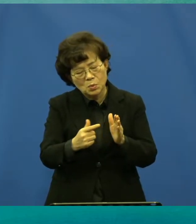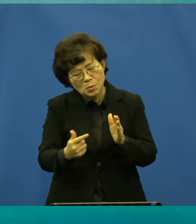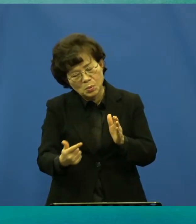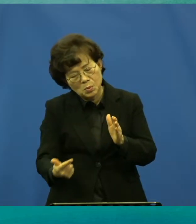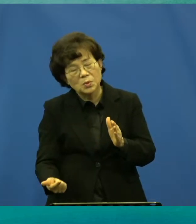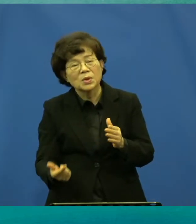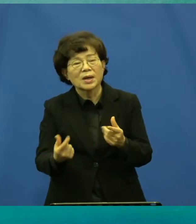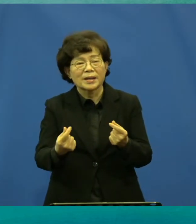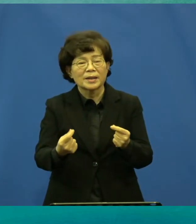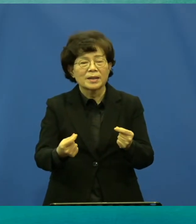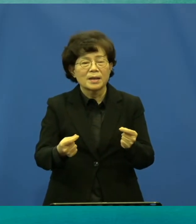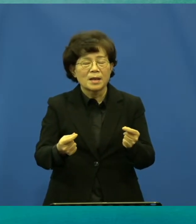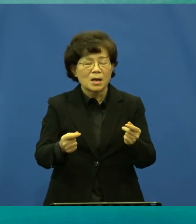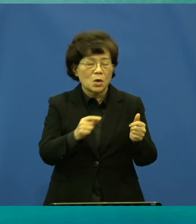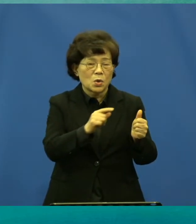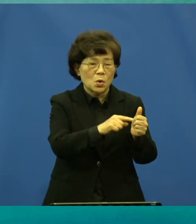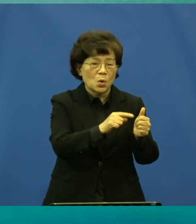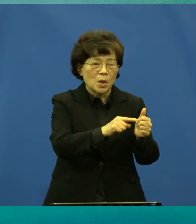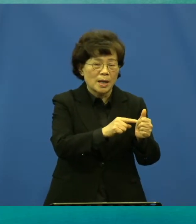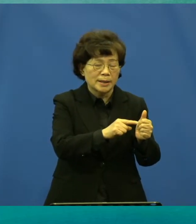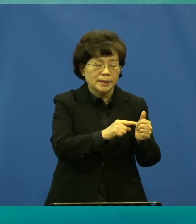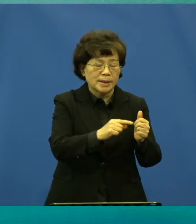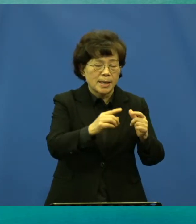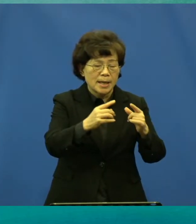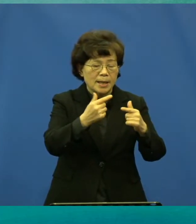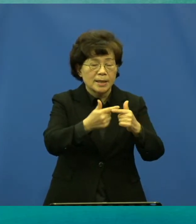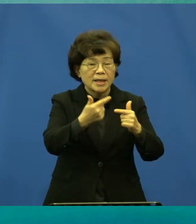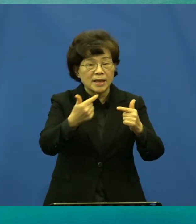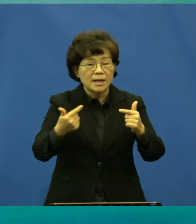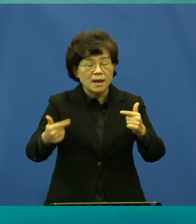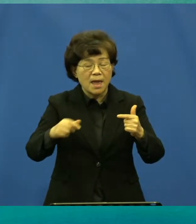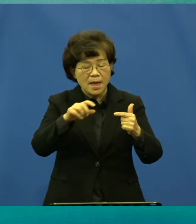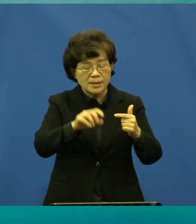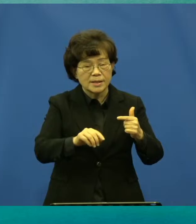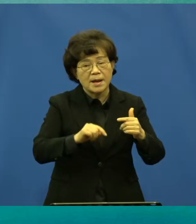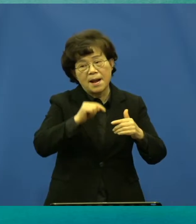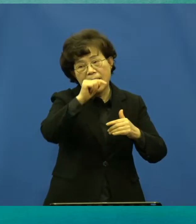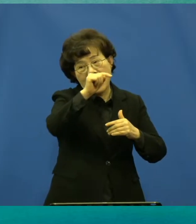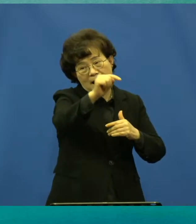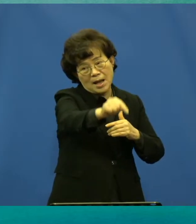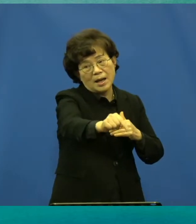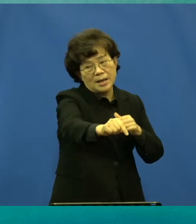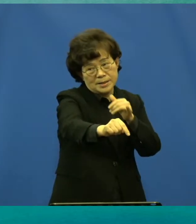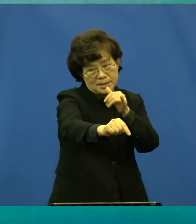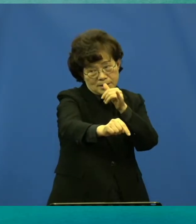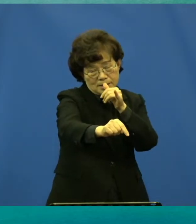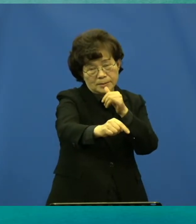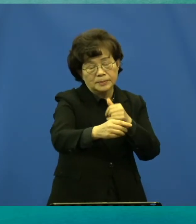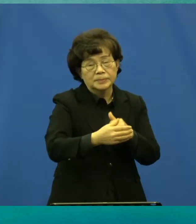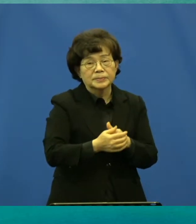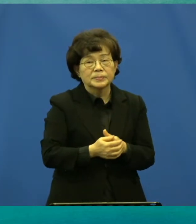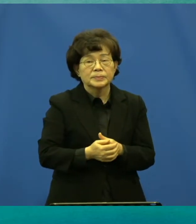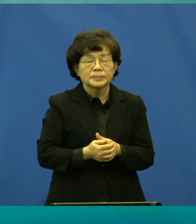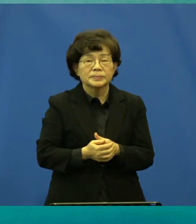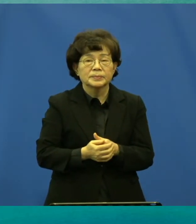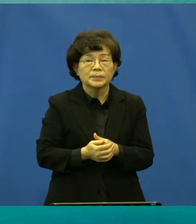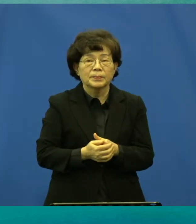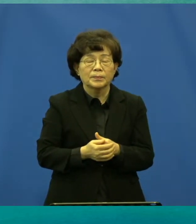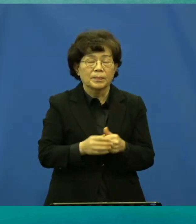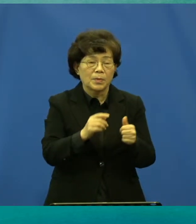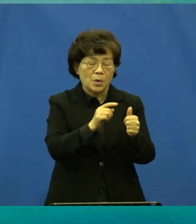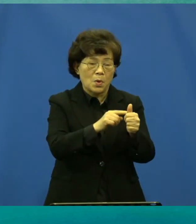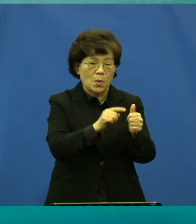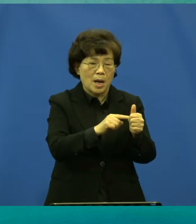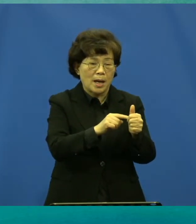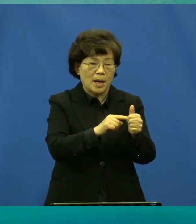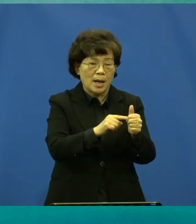요나는 지금 사역지를 벗어나 있습니다. 성읍을 나갔다는 거죠. 그런데 사실 요나가 이러고